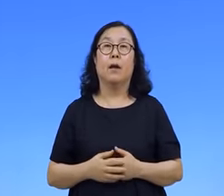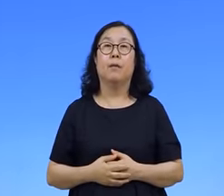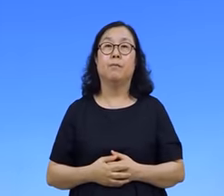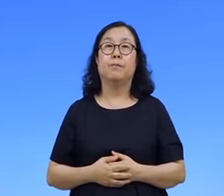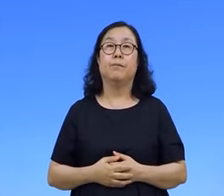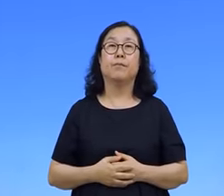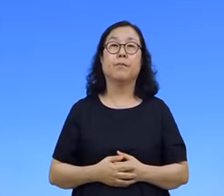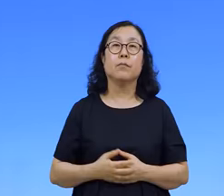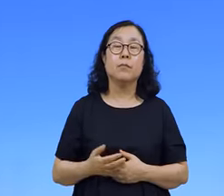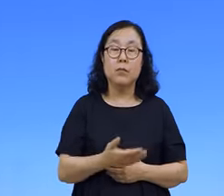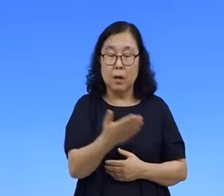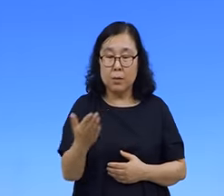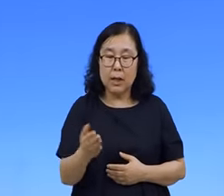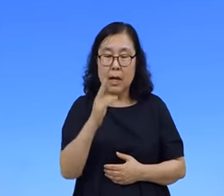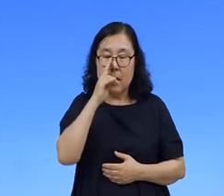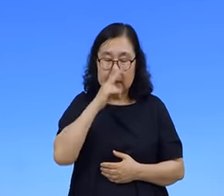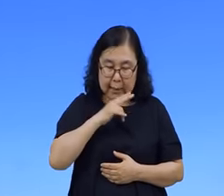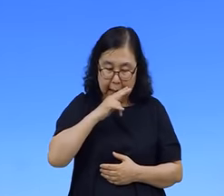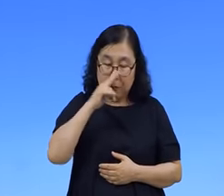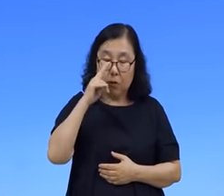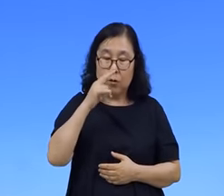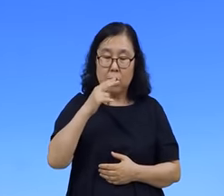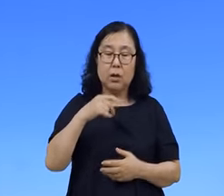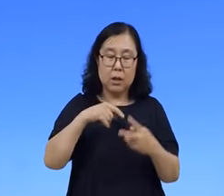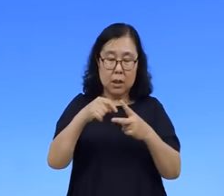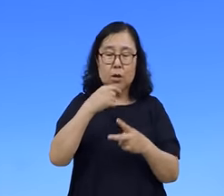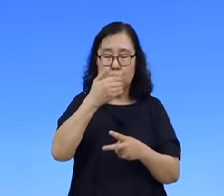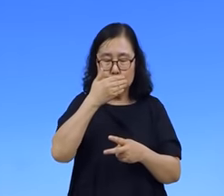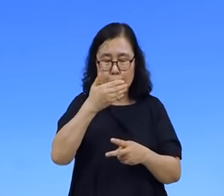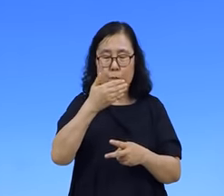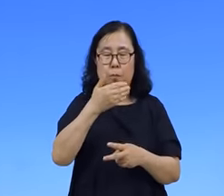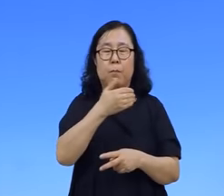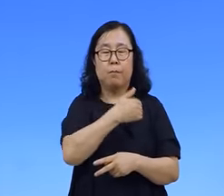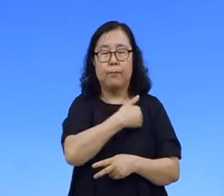참 감사한데요. 여러분이 사울을 이해할 수 없습니까?